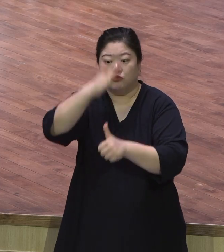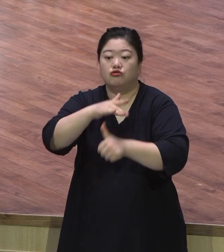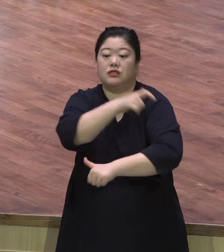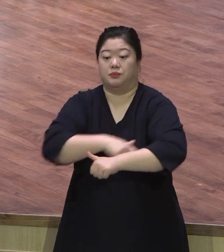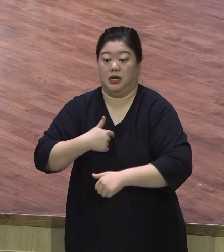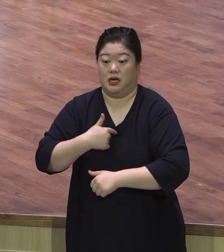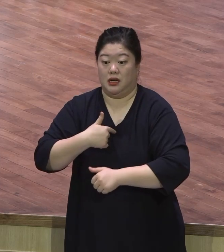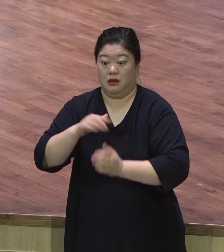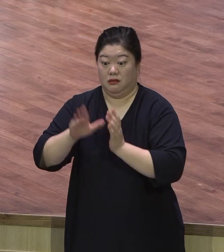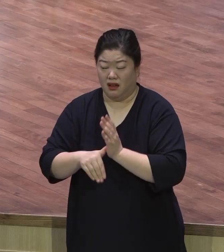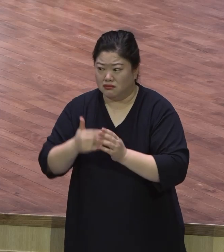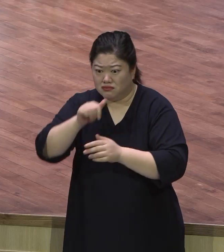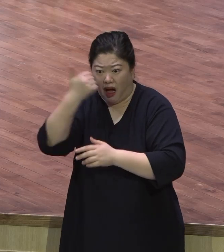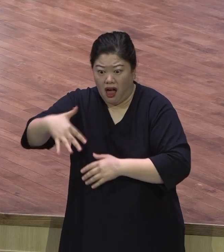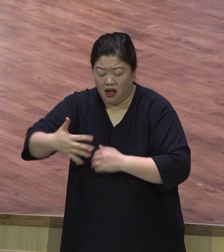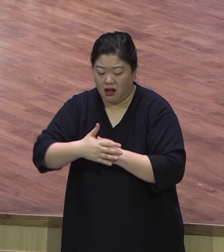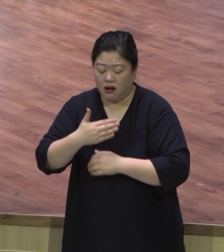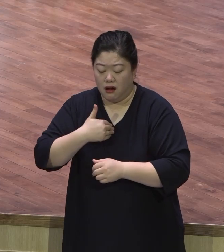올라갔더라고